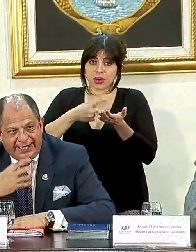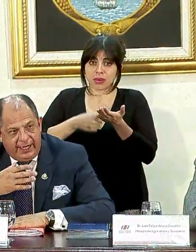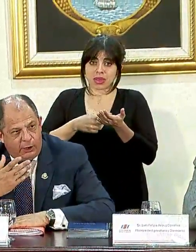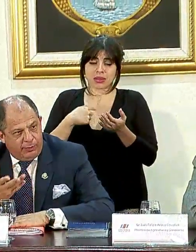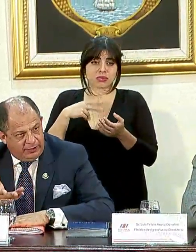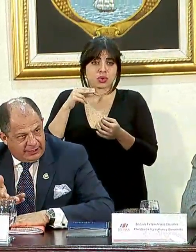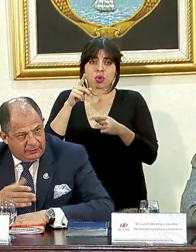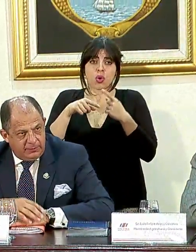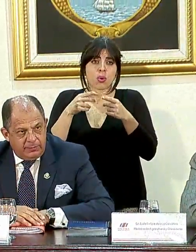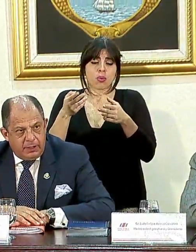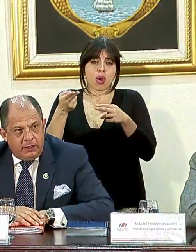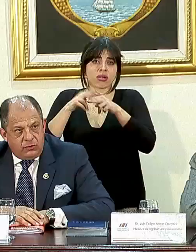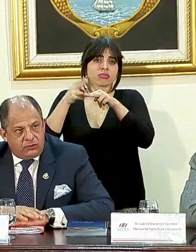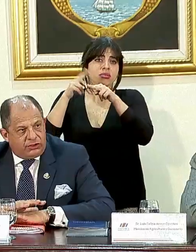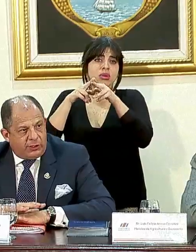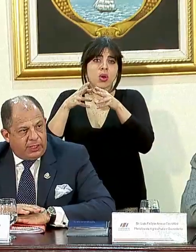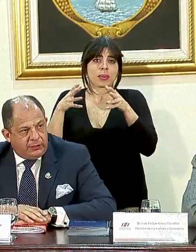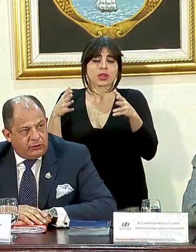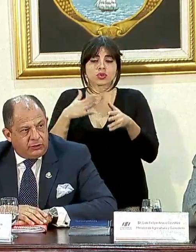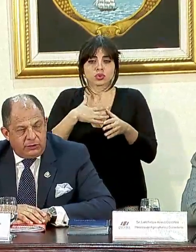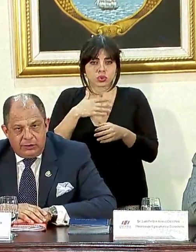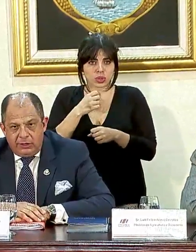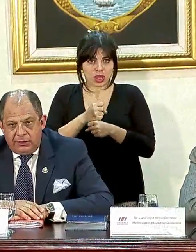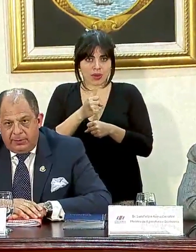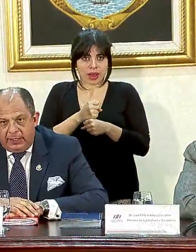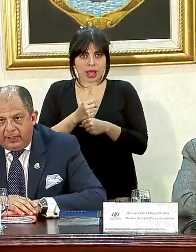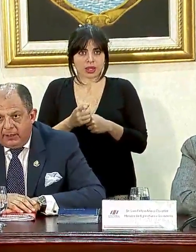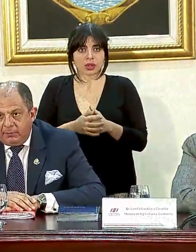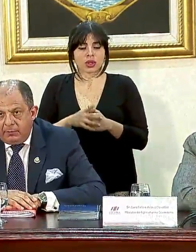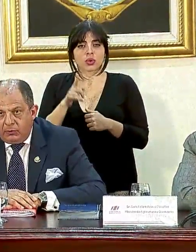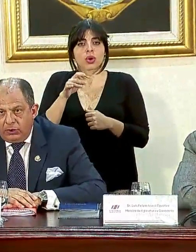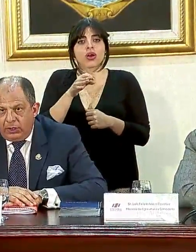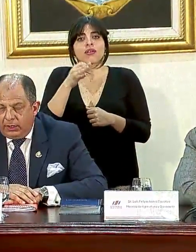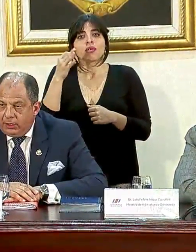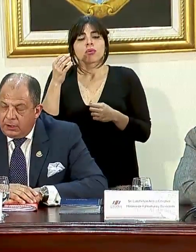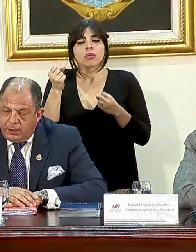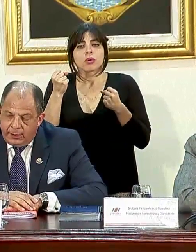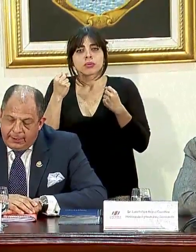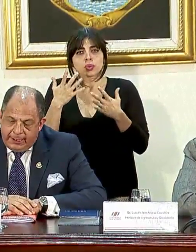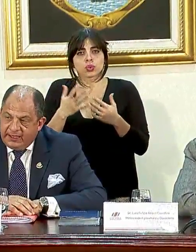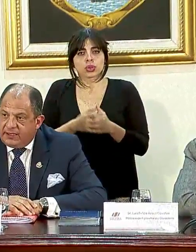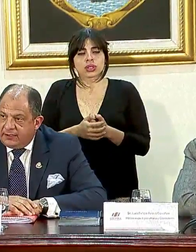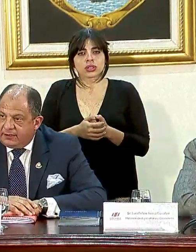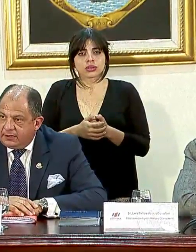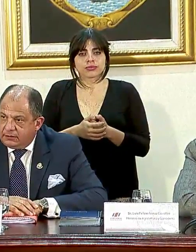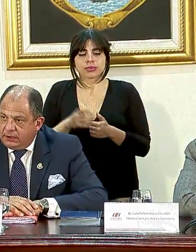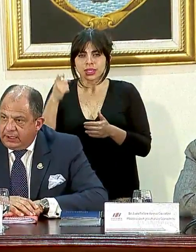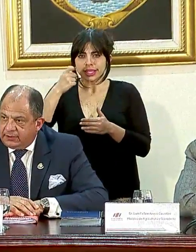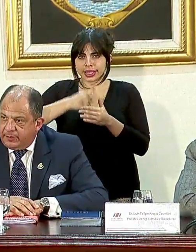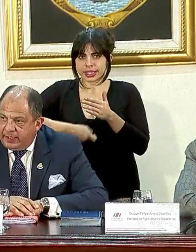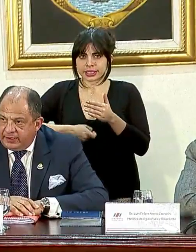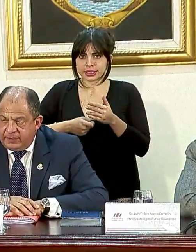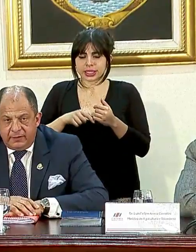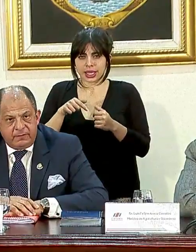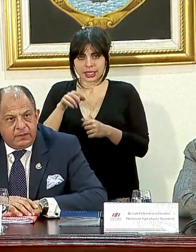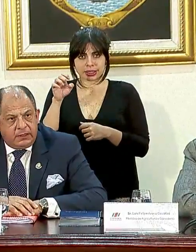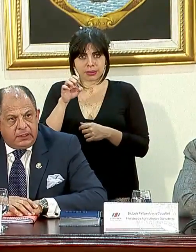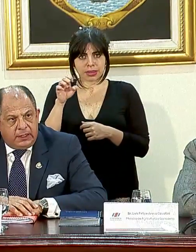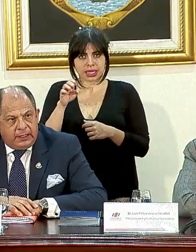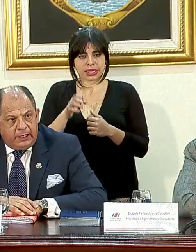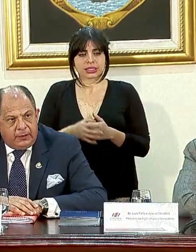voy a reaumentar. Yo estoy trabajando de manera muy intensa en esta